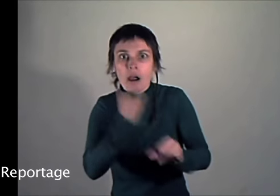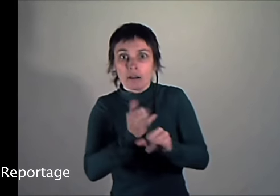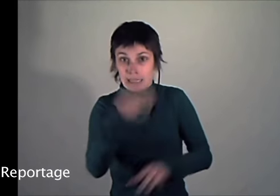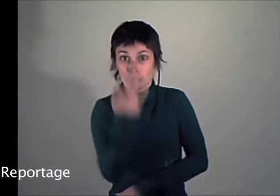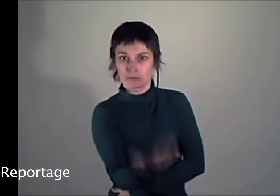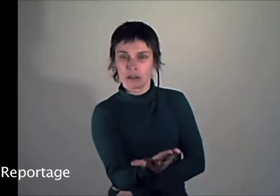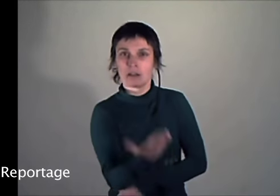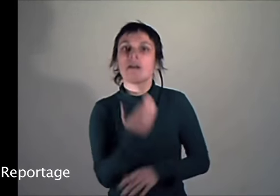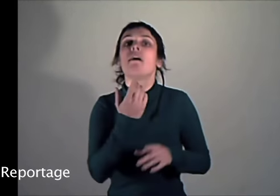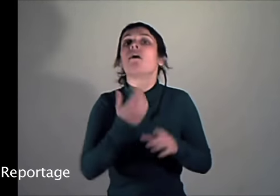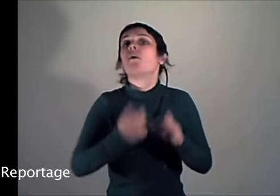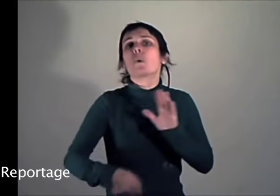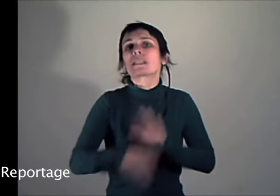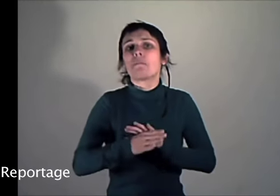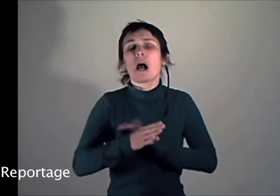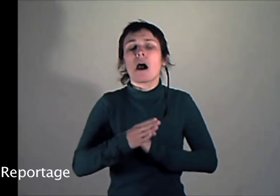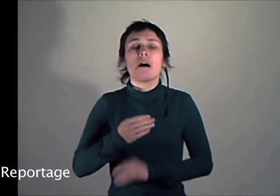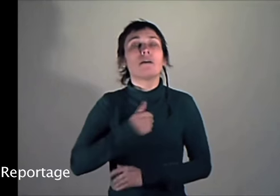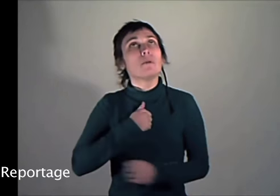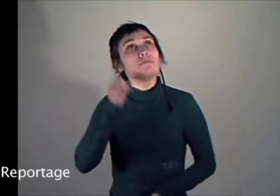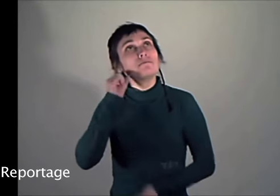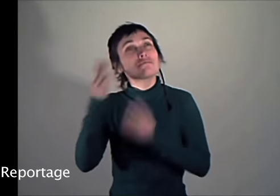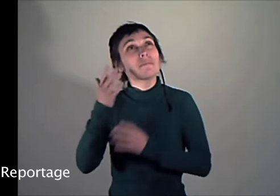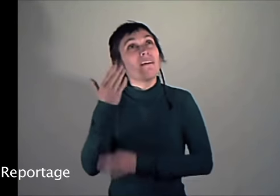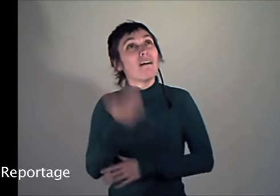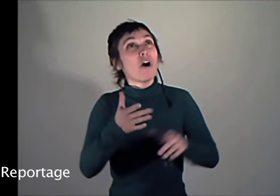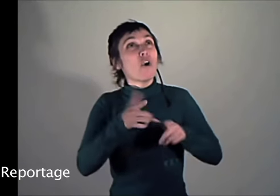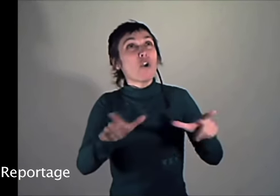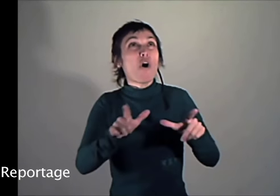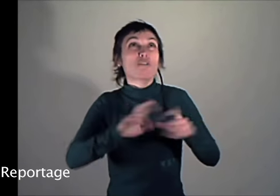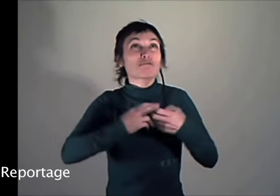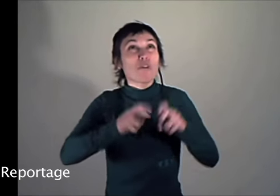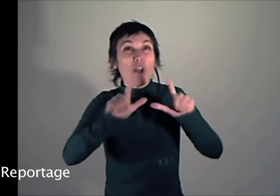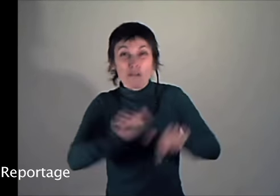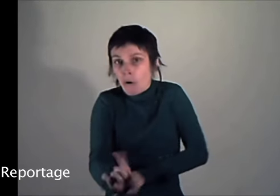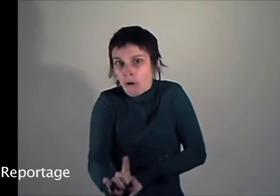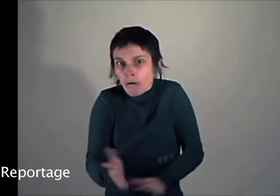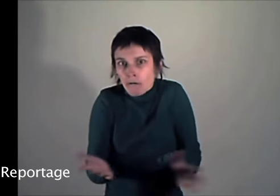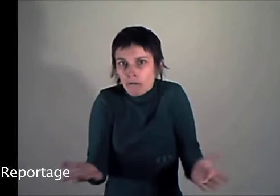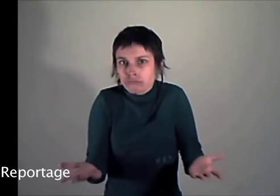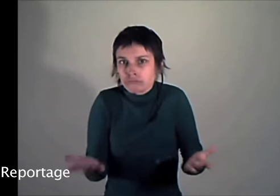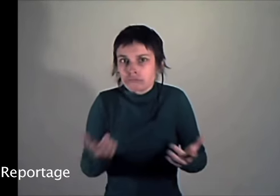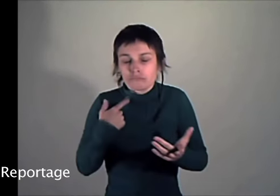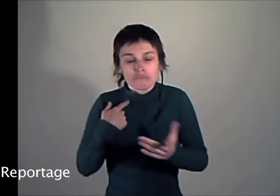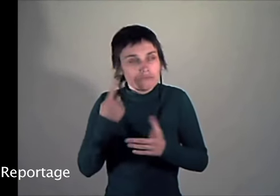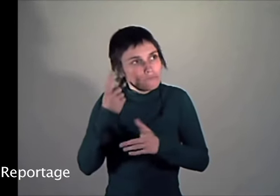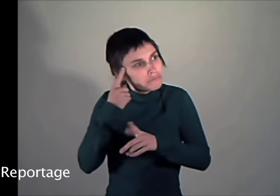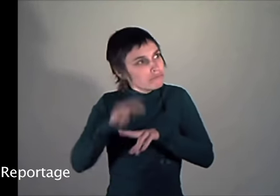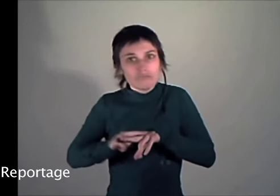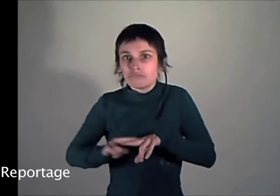Quand j'ai découvert que la langue des signes était une langue, j'avais 25 ans. Et je l'utilisais depuis un moment. Pour moi, je ne pensais